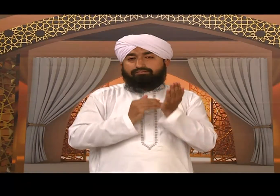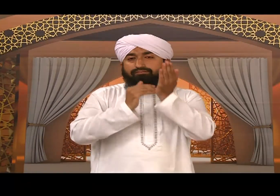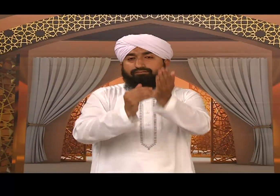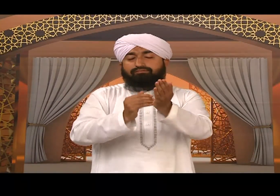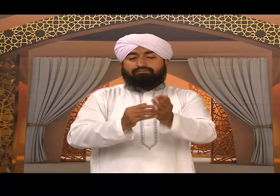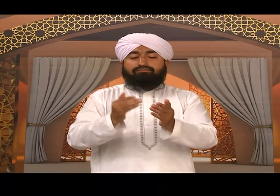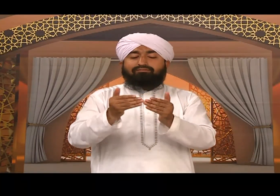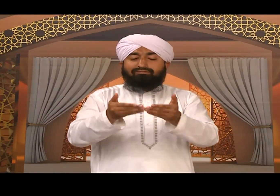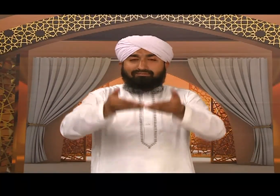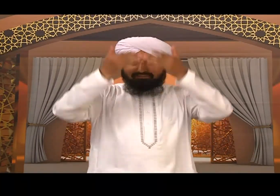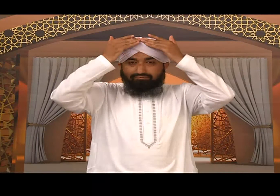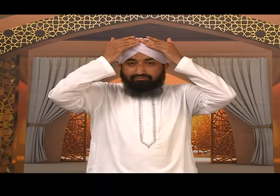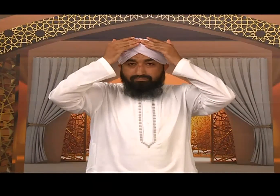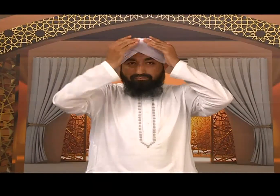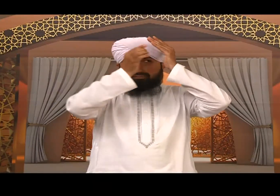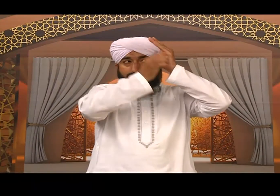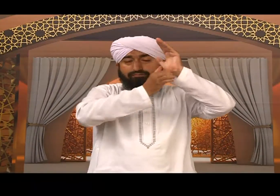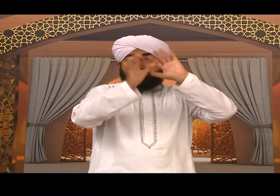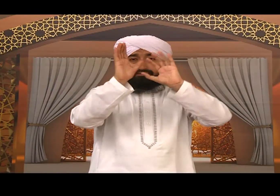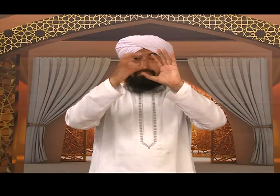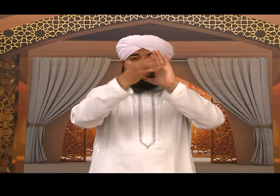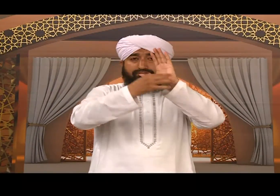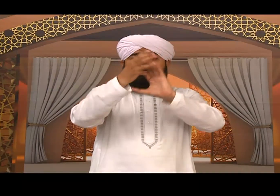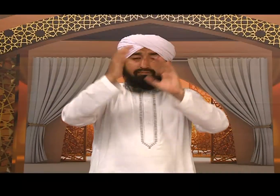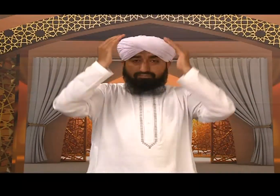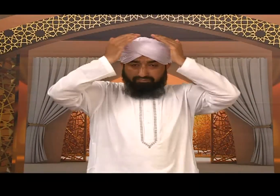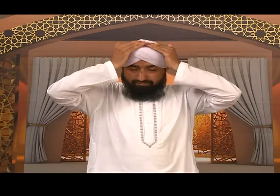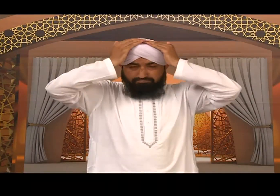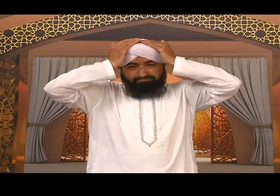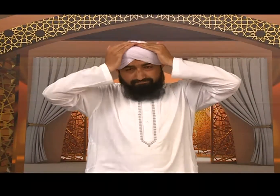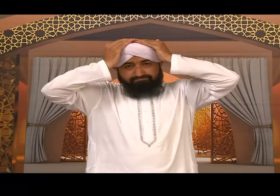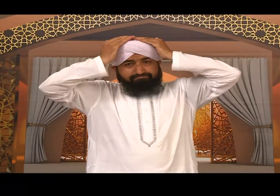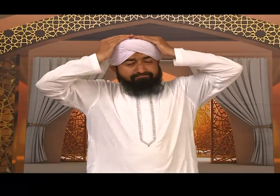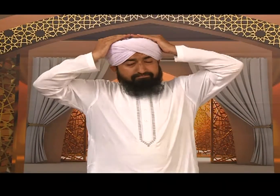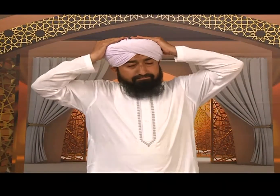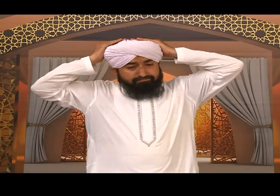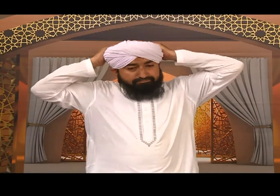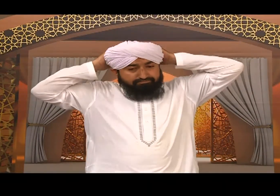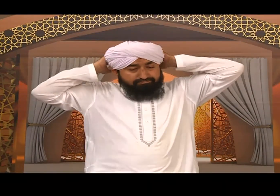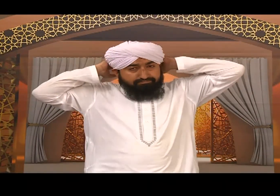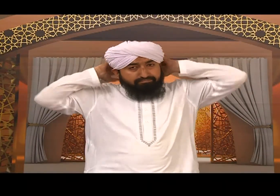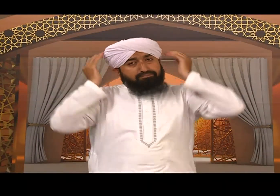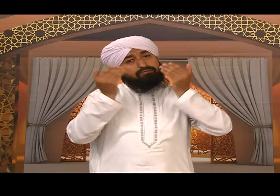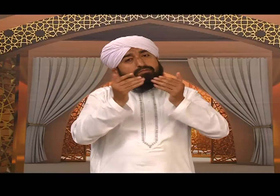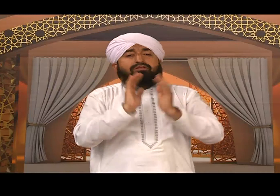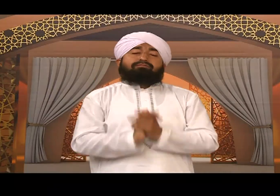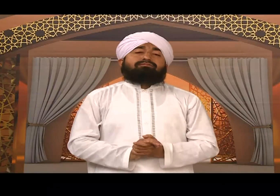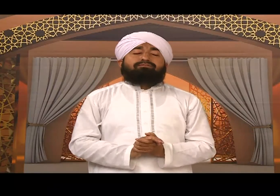کہ انگلیاں سر کے اگلے حصے پر رکھے اور ہتھیلیاں سر کی کروٹوں پر اور ہاتھ جما کر گدی تک کھینچتا لے جائے۔